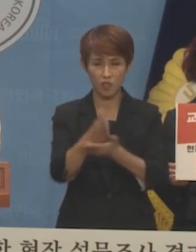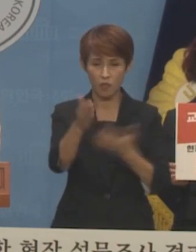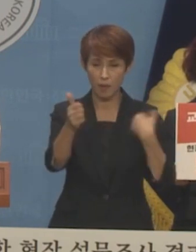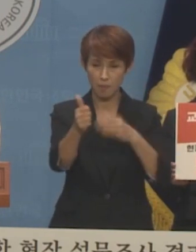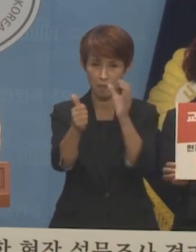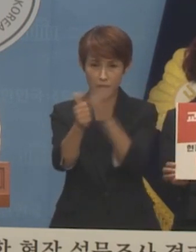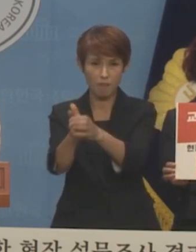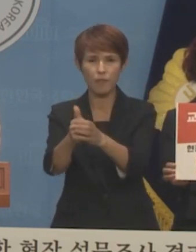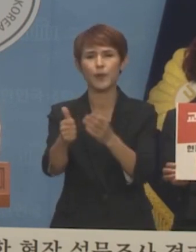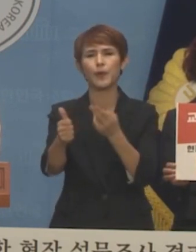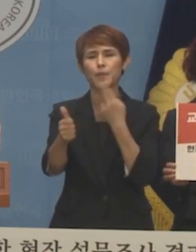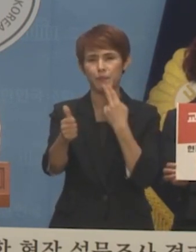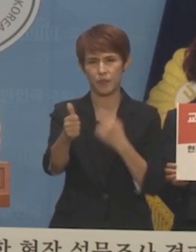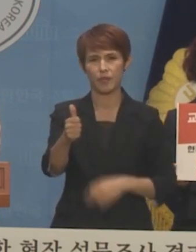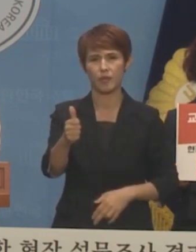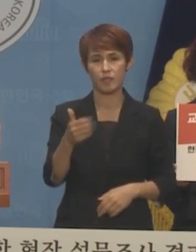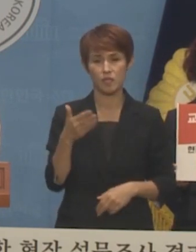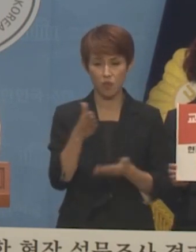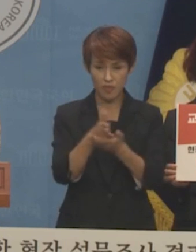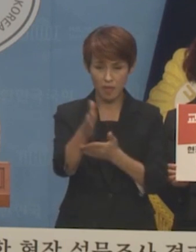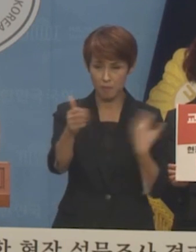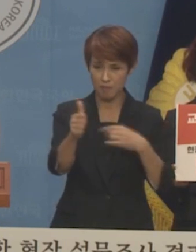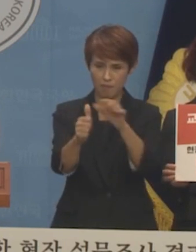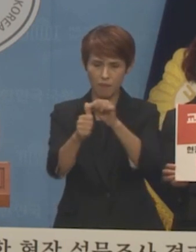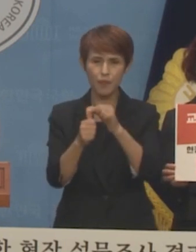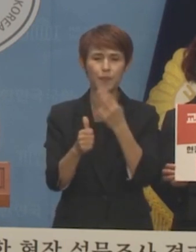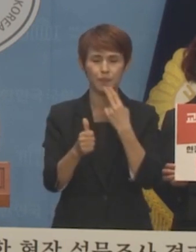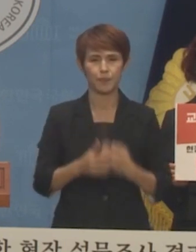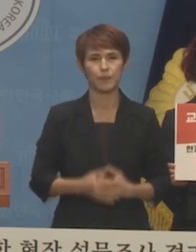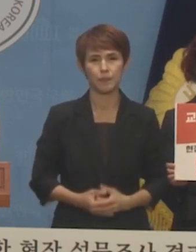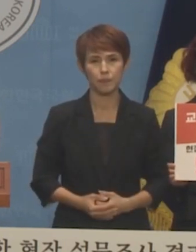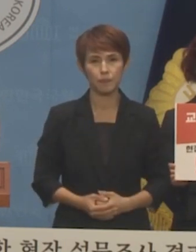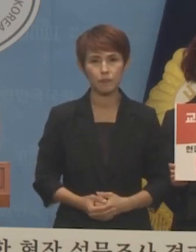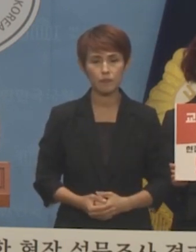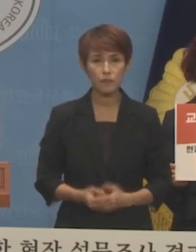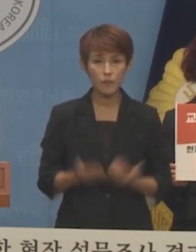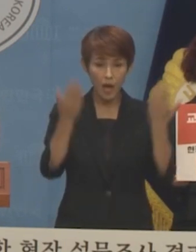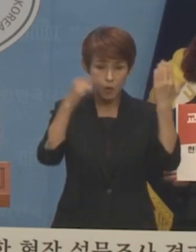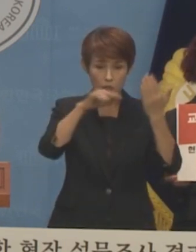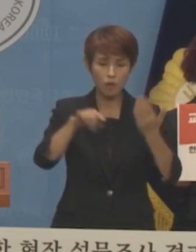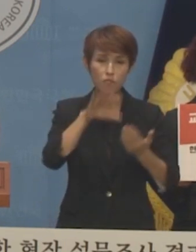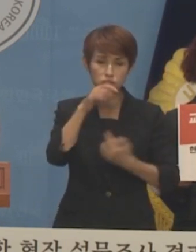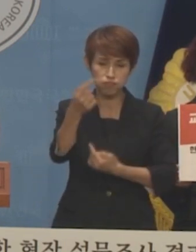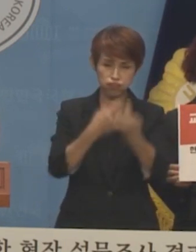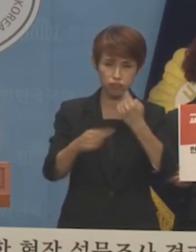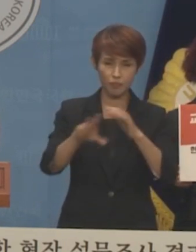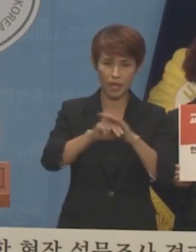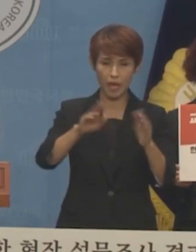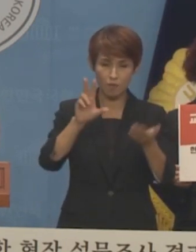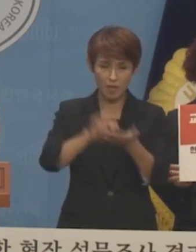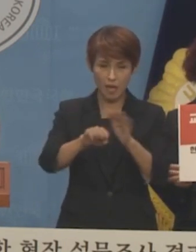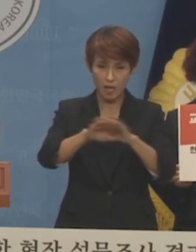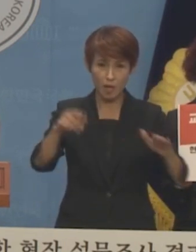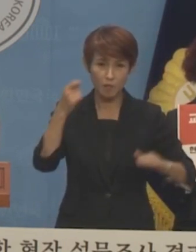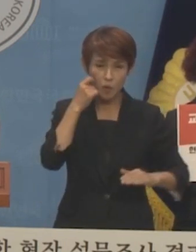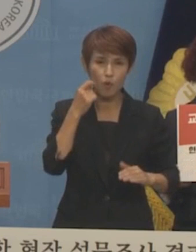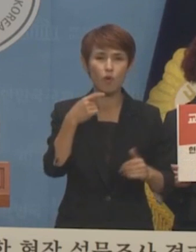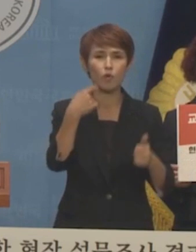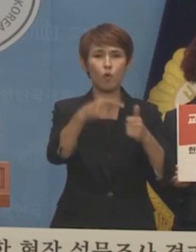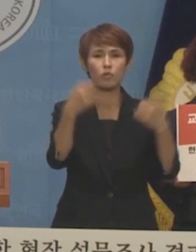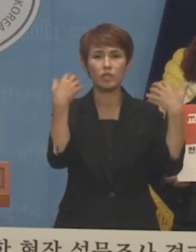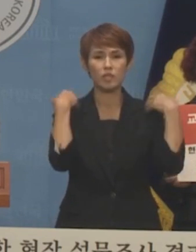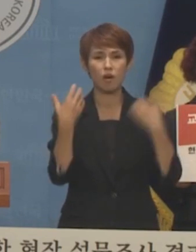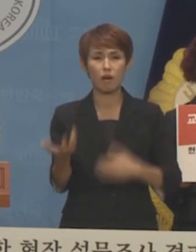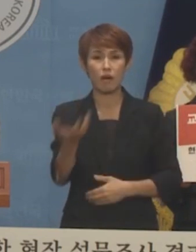새로 배치하지 않았기 때문입니다. 그러니 학교에서 처리하지 못하고 교육청으로 이관되는 민원 처리